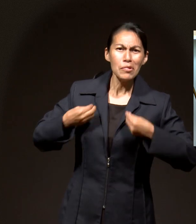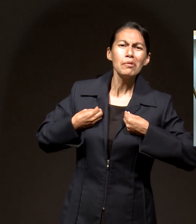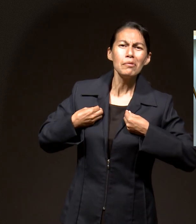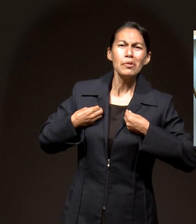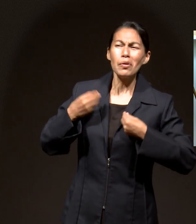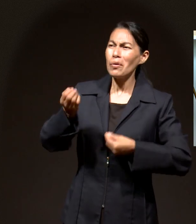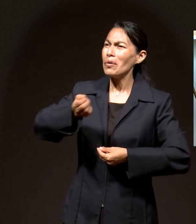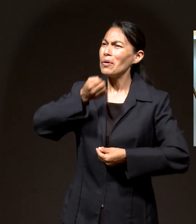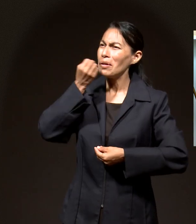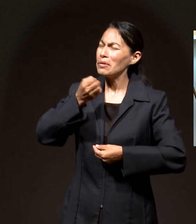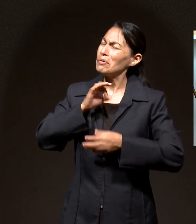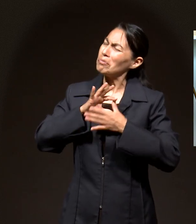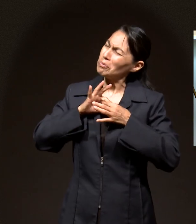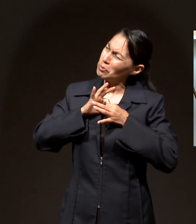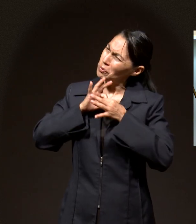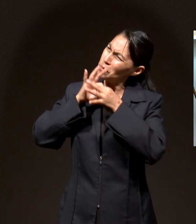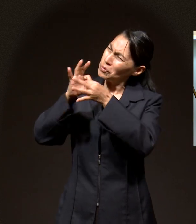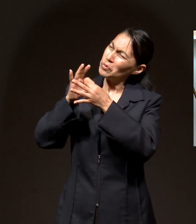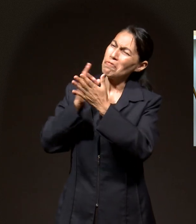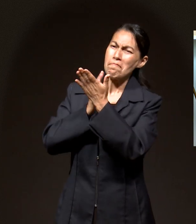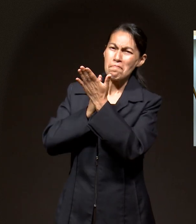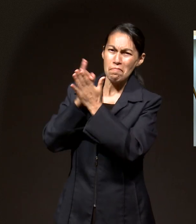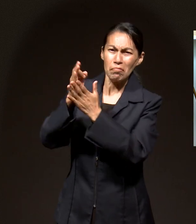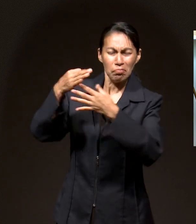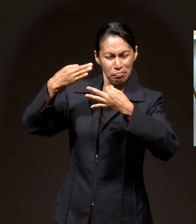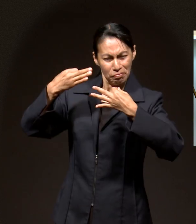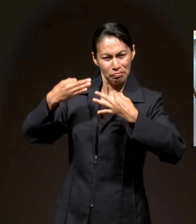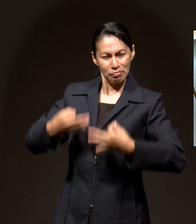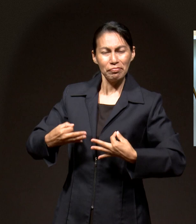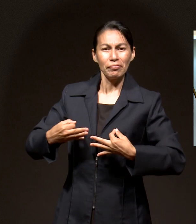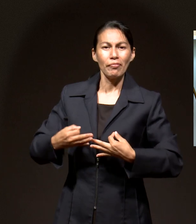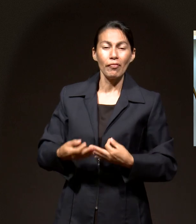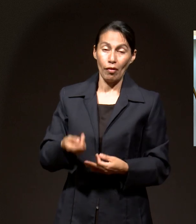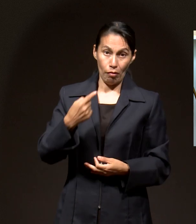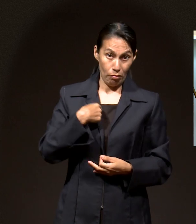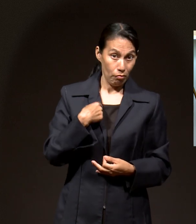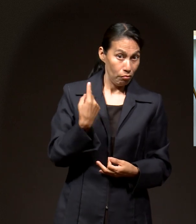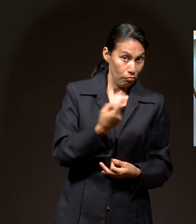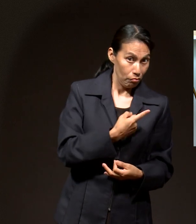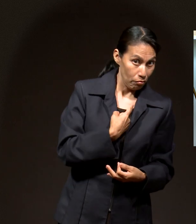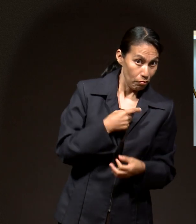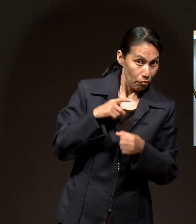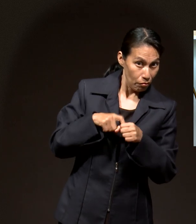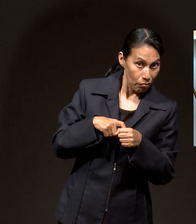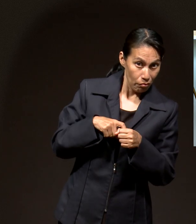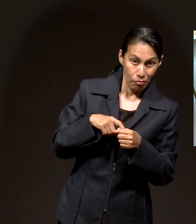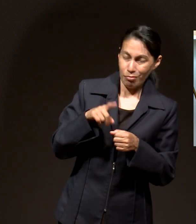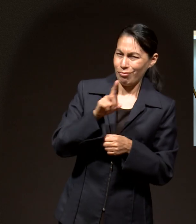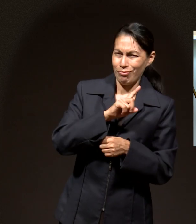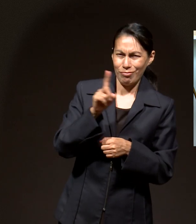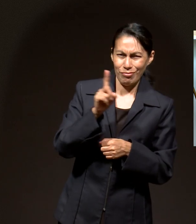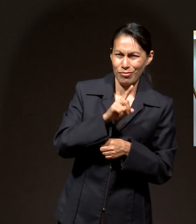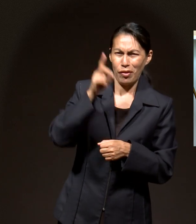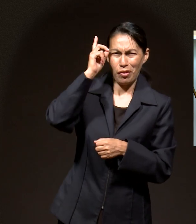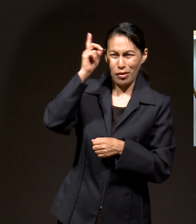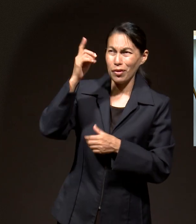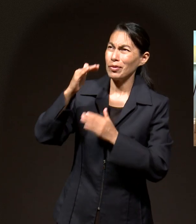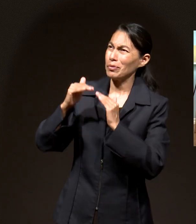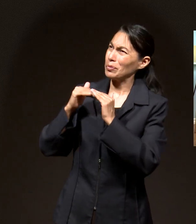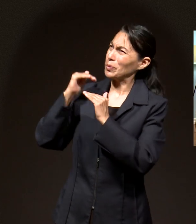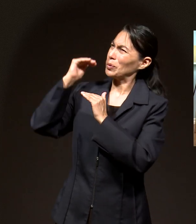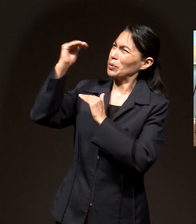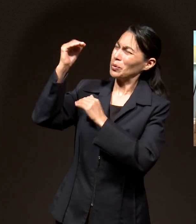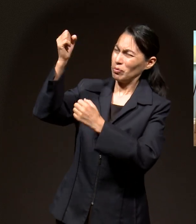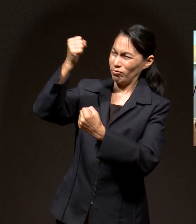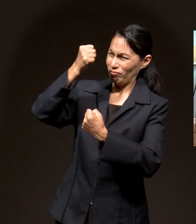cual nuestra oración puede ser efectiva. Es poderosa. Porque no depende de nosotros,